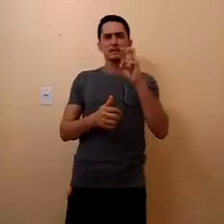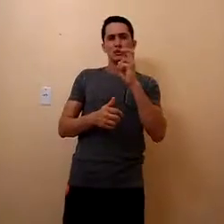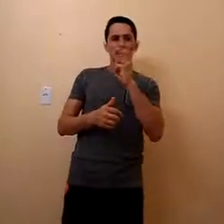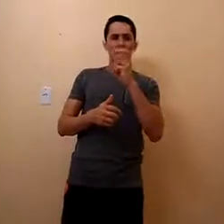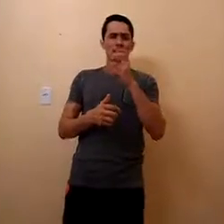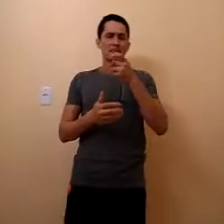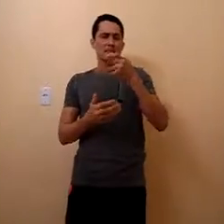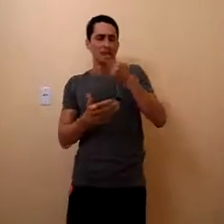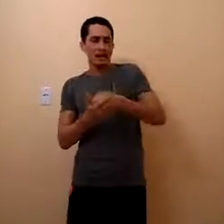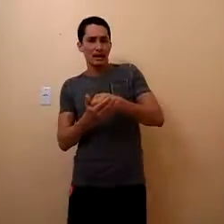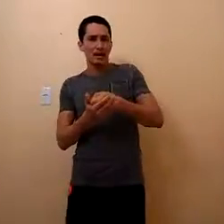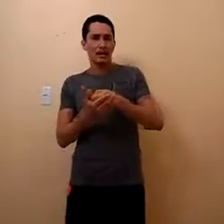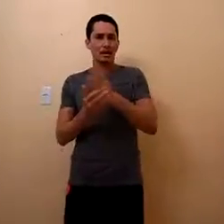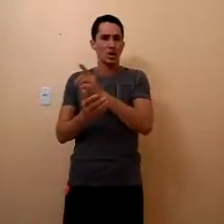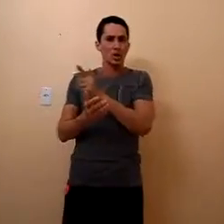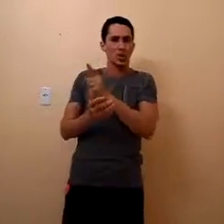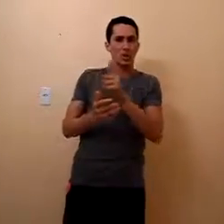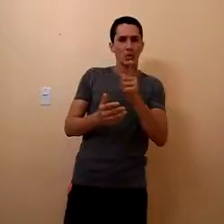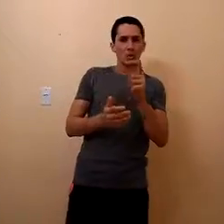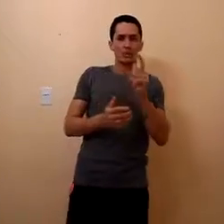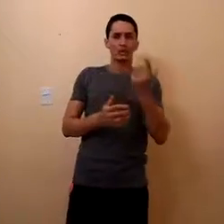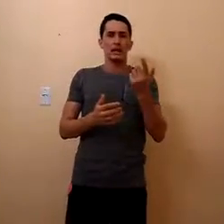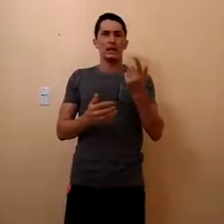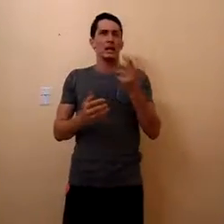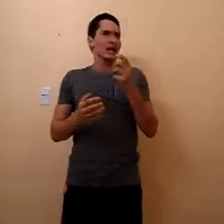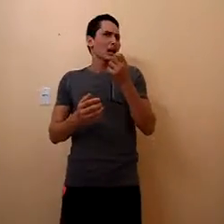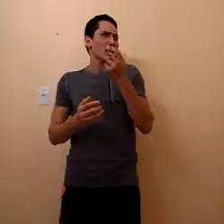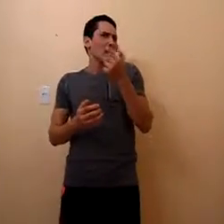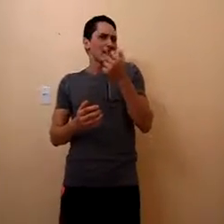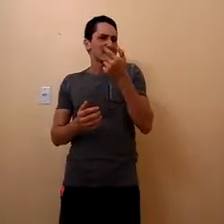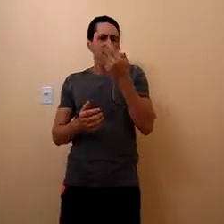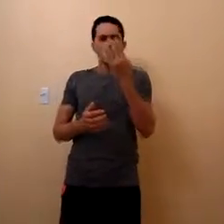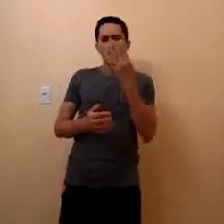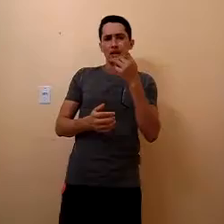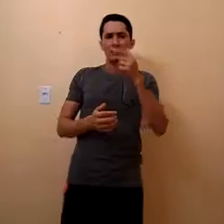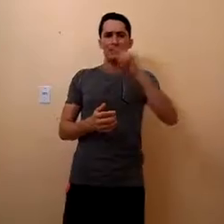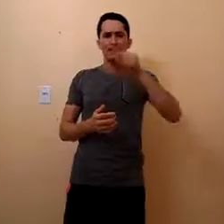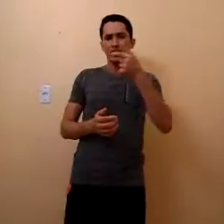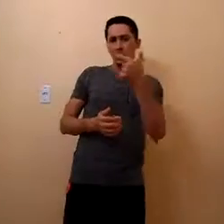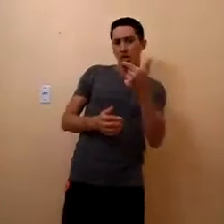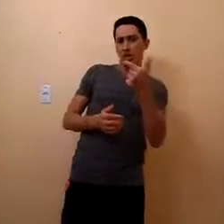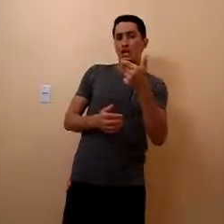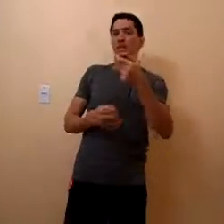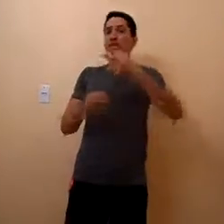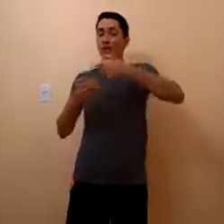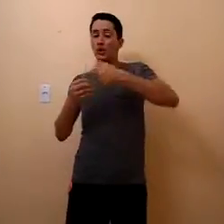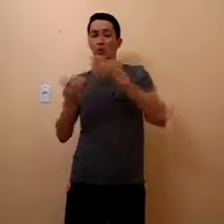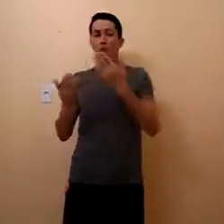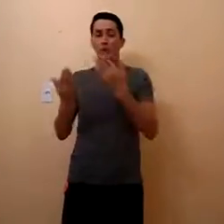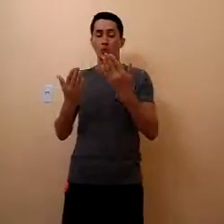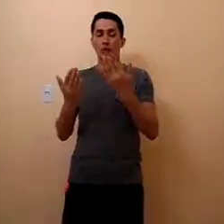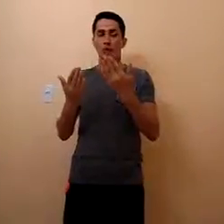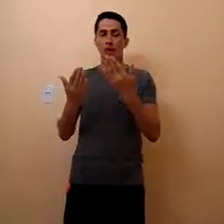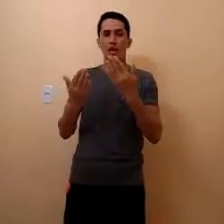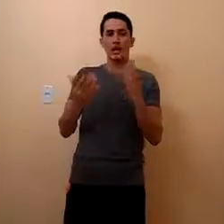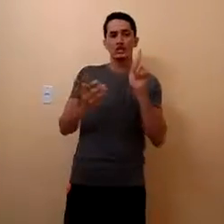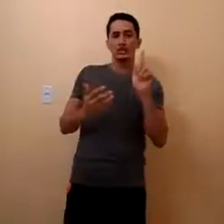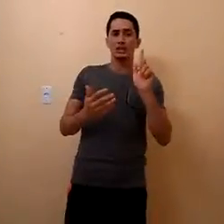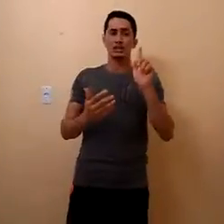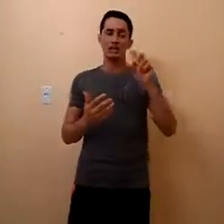2,55 pelo metro cúbico de gás natural e R$ 4,21 pelo litro da gasolina. Sem falar que o GNV rende